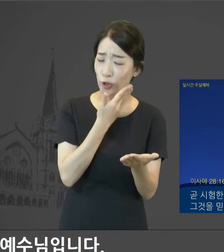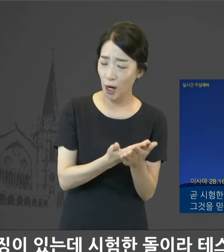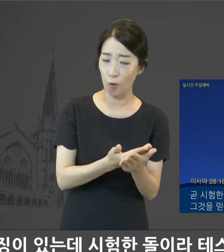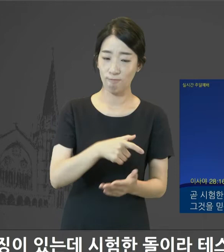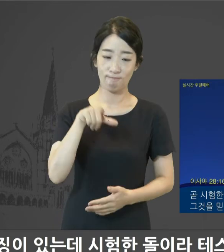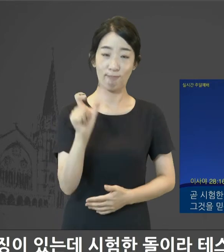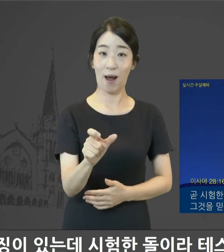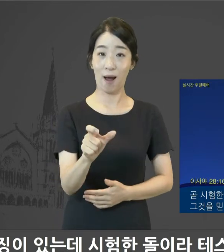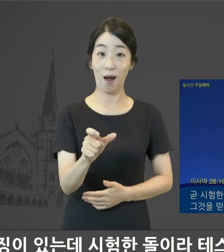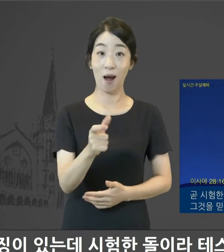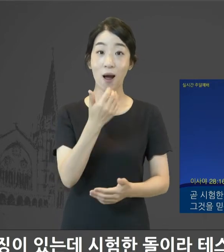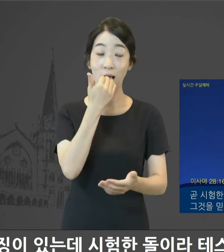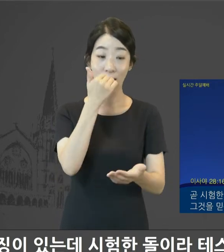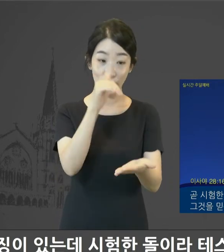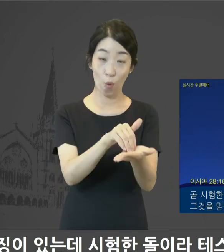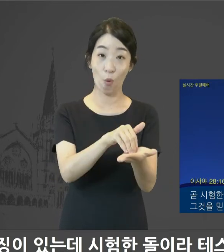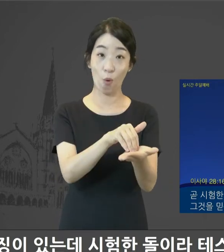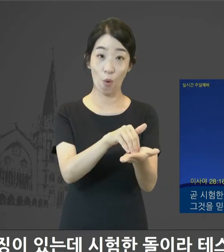견고한 기초돌이라.